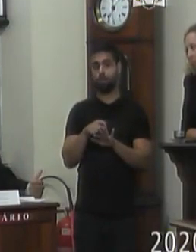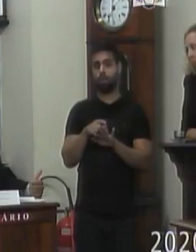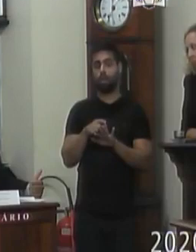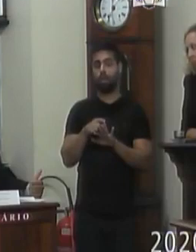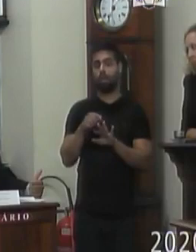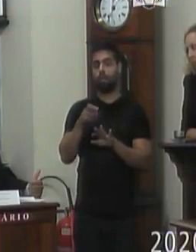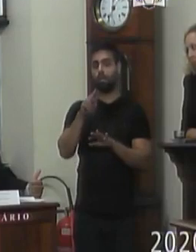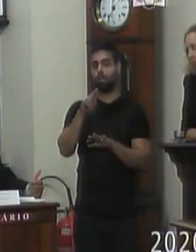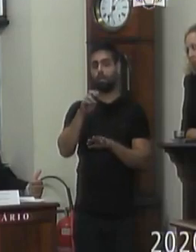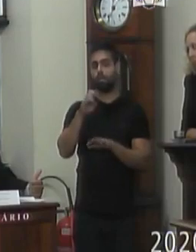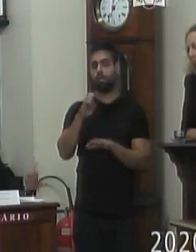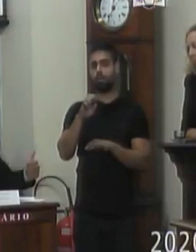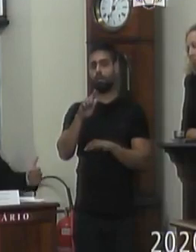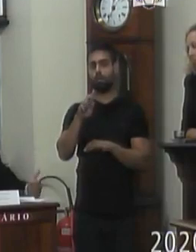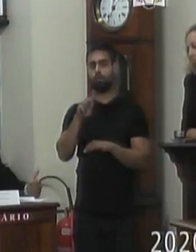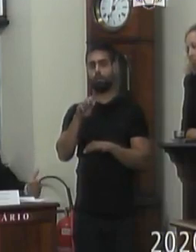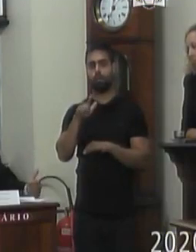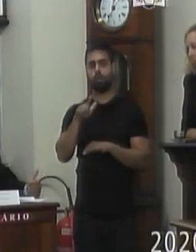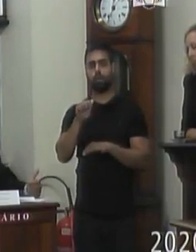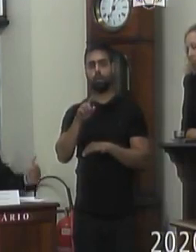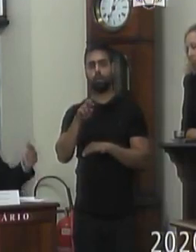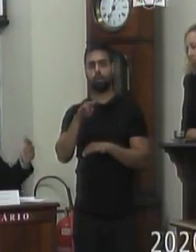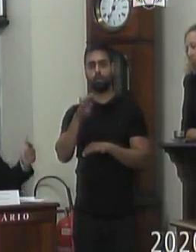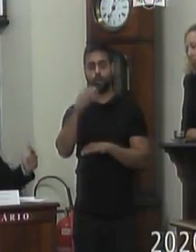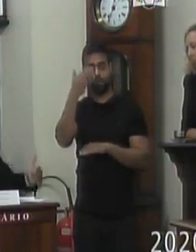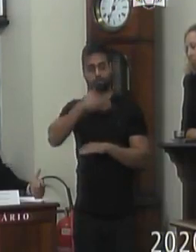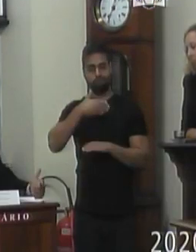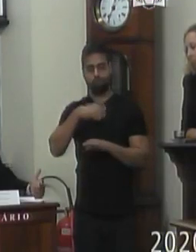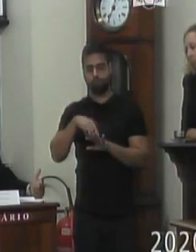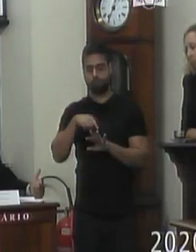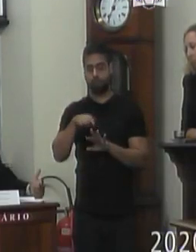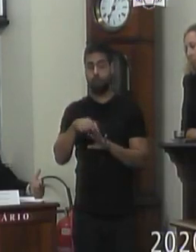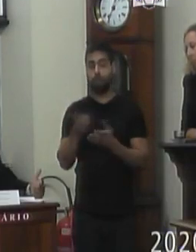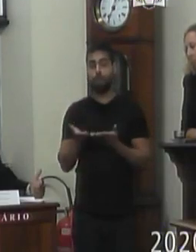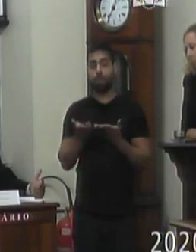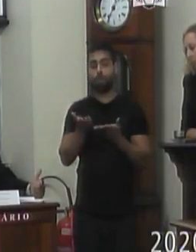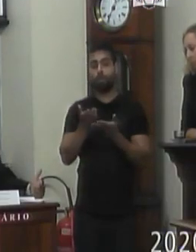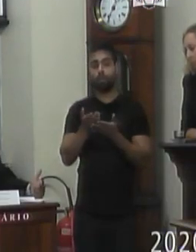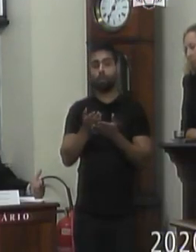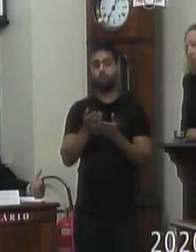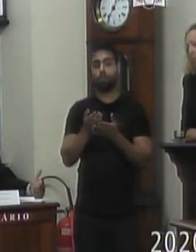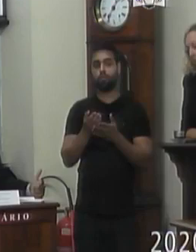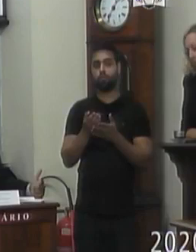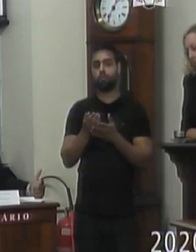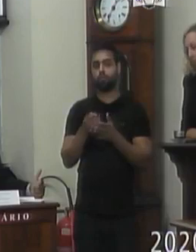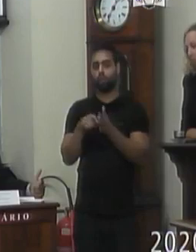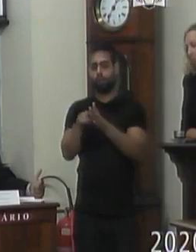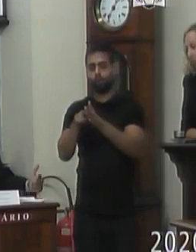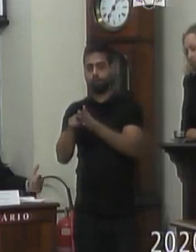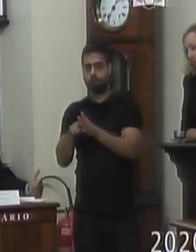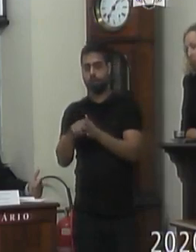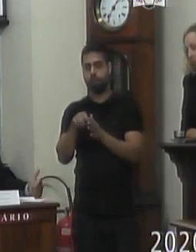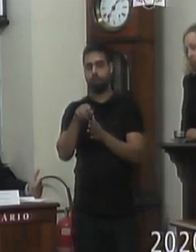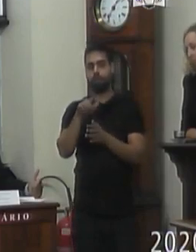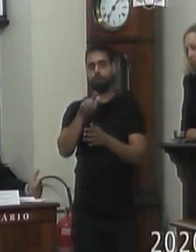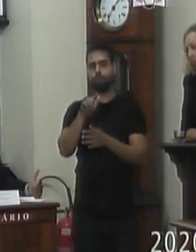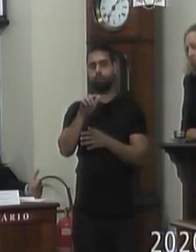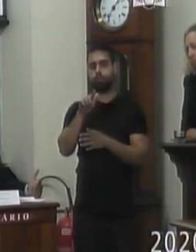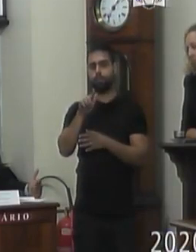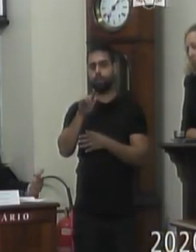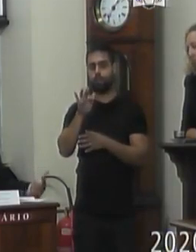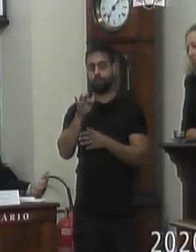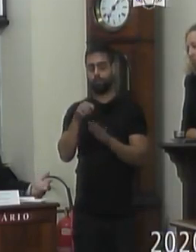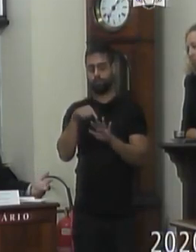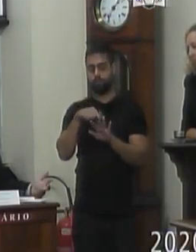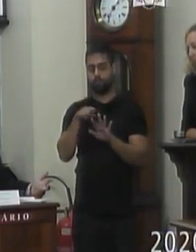Público Federal, no CADIM, está a comprovar. Encaminhamento do relatório de gestão fiscal, o RGF, está a comprovar